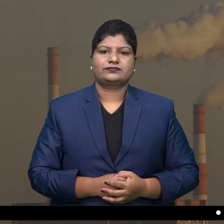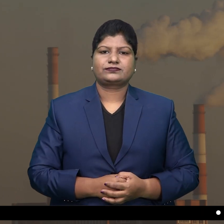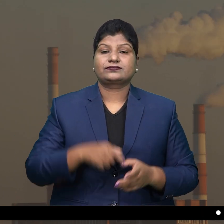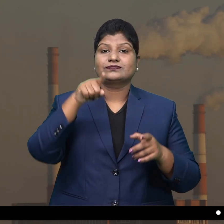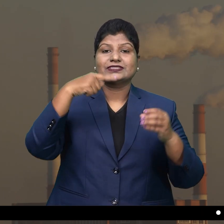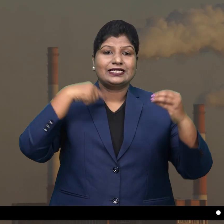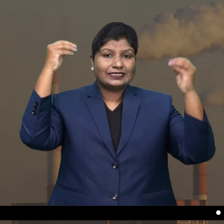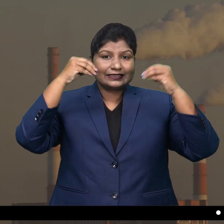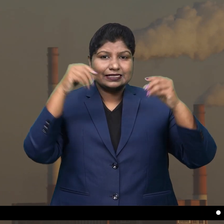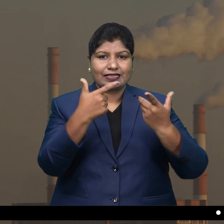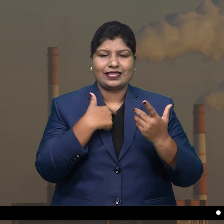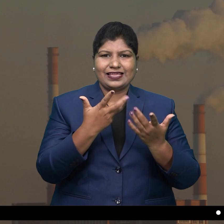ಆಮ್ಲಮಳೆ.